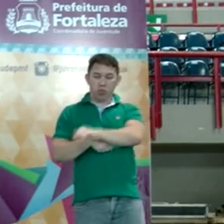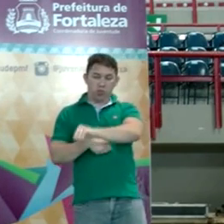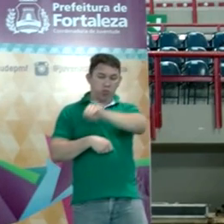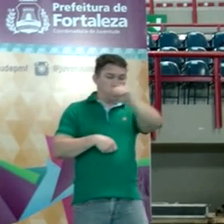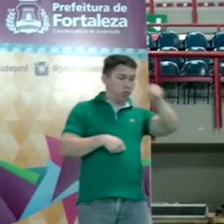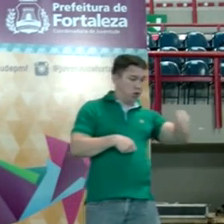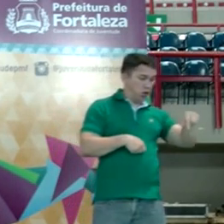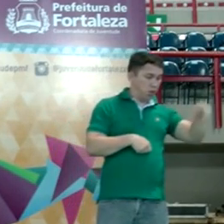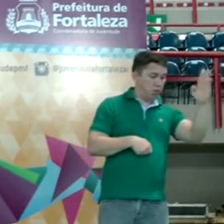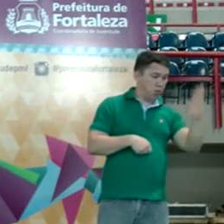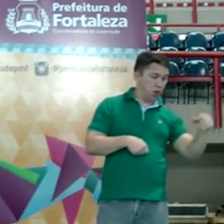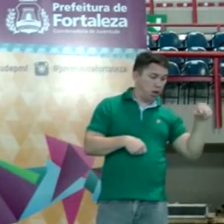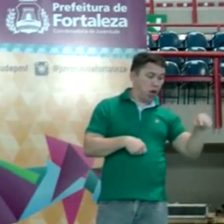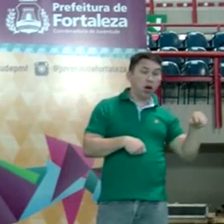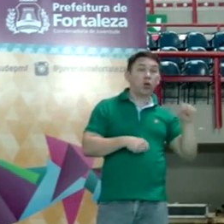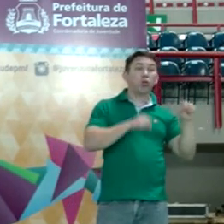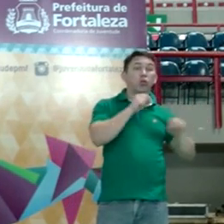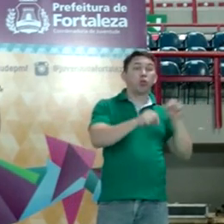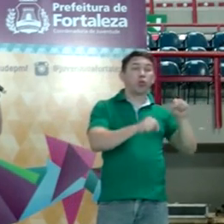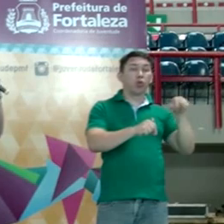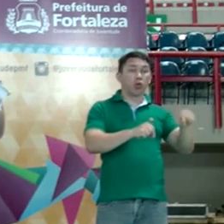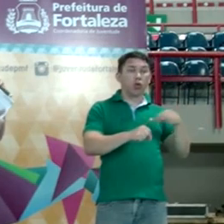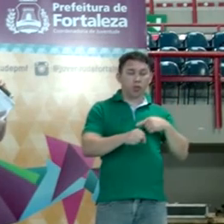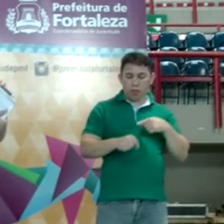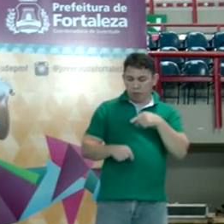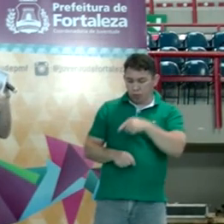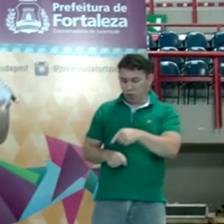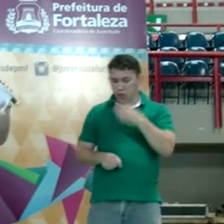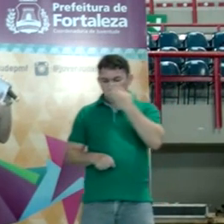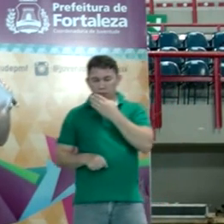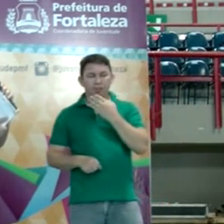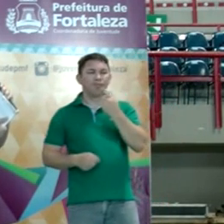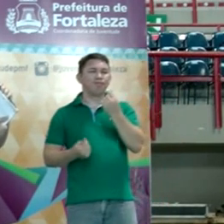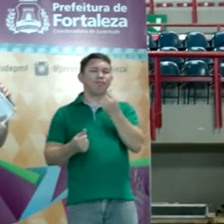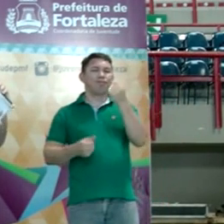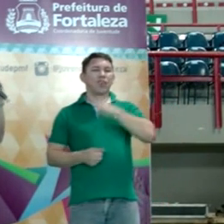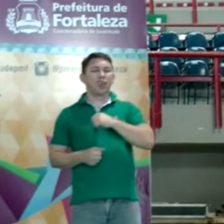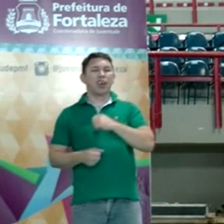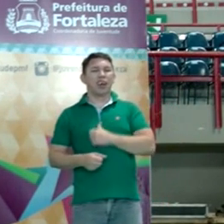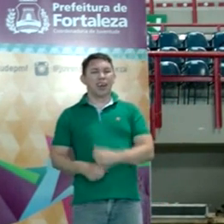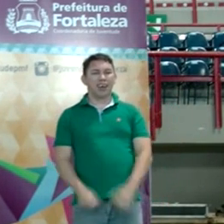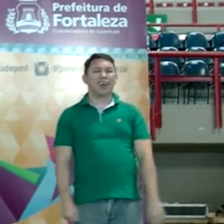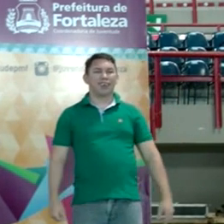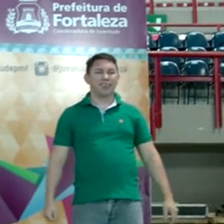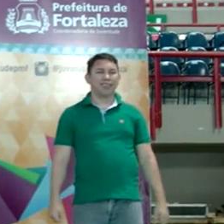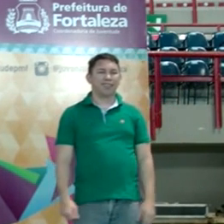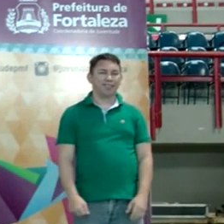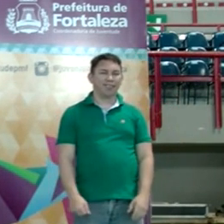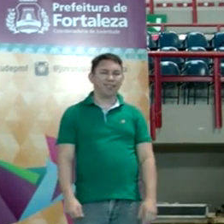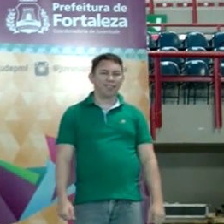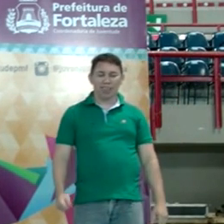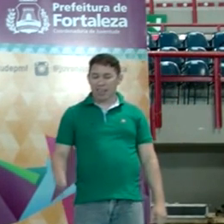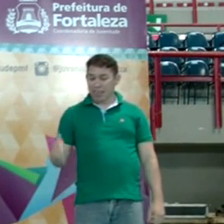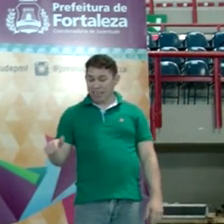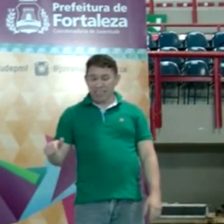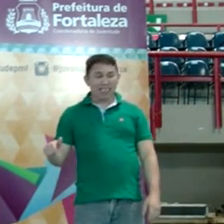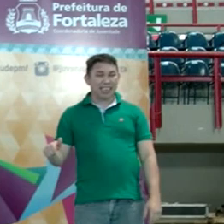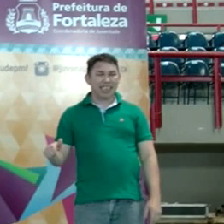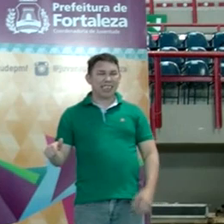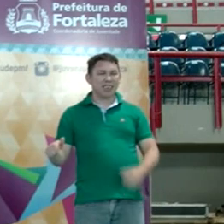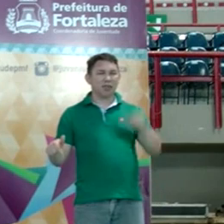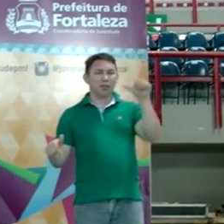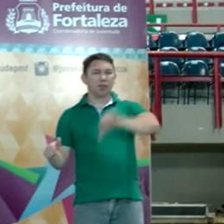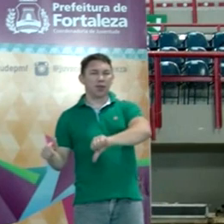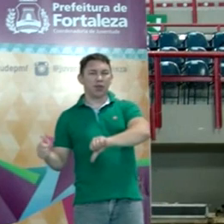ter vindo para o Brasil, a situação na Bolívia é muito pior do que a que ele encontrou aqui.